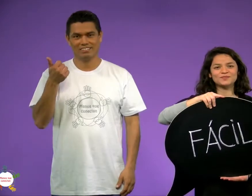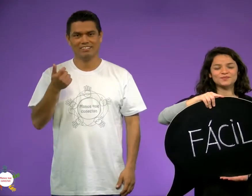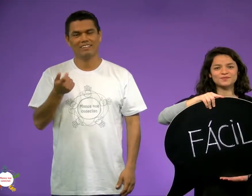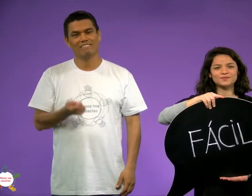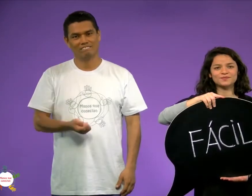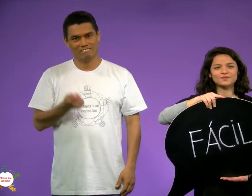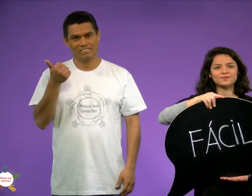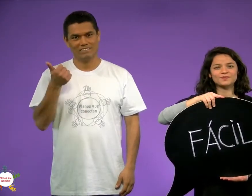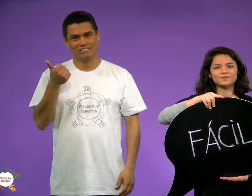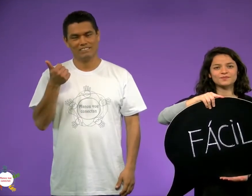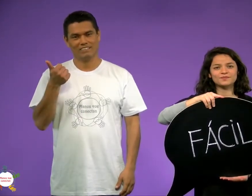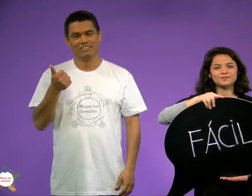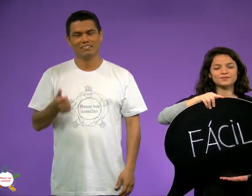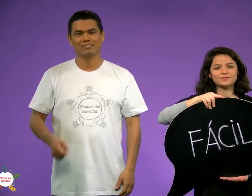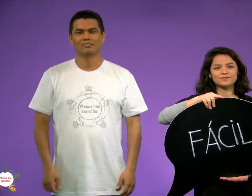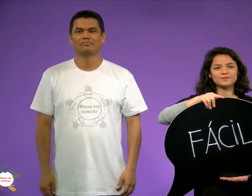Fácil. Fácil.